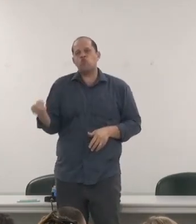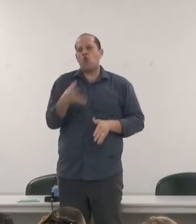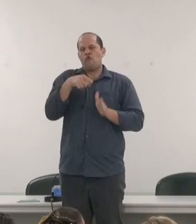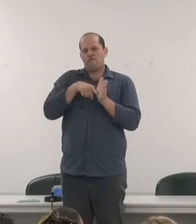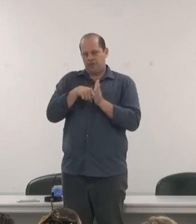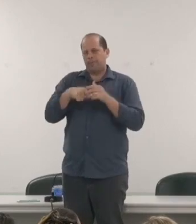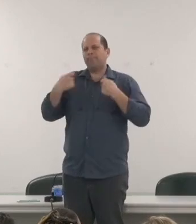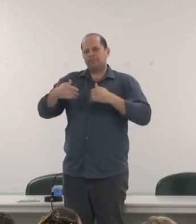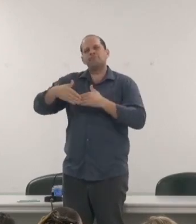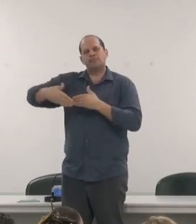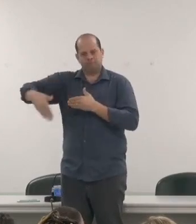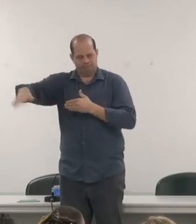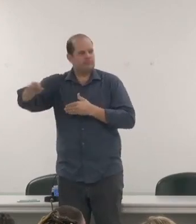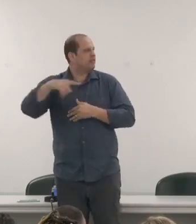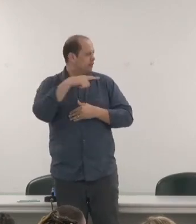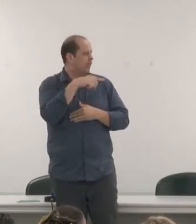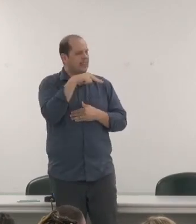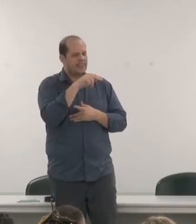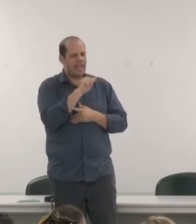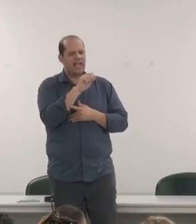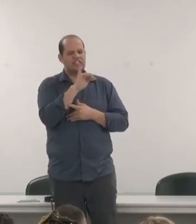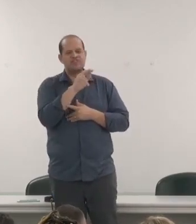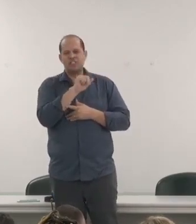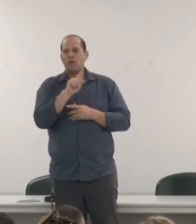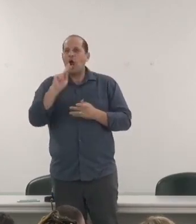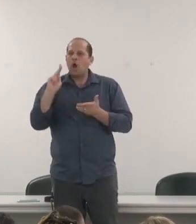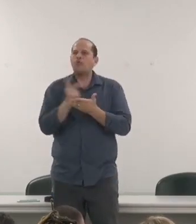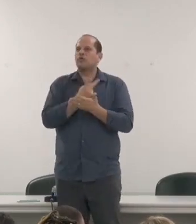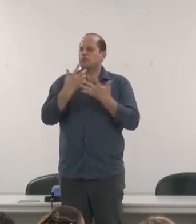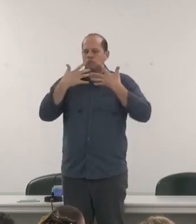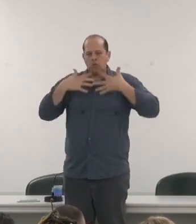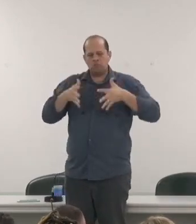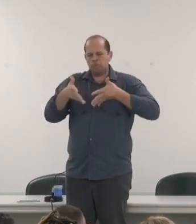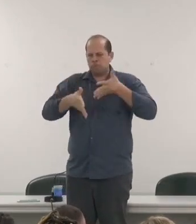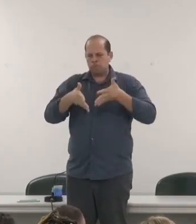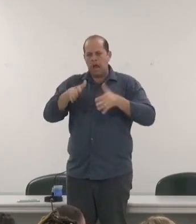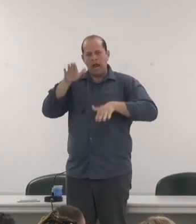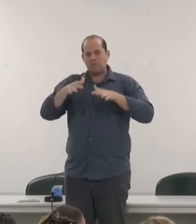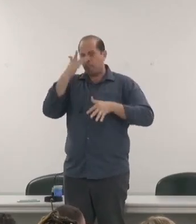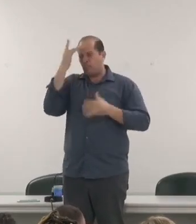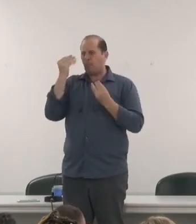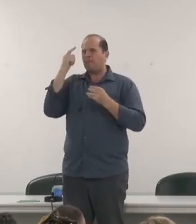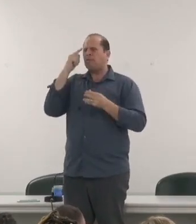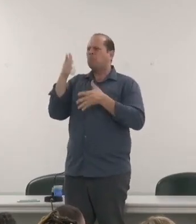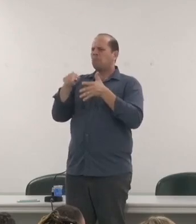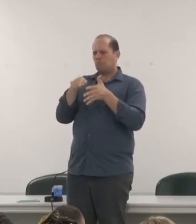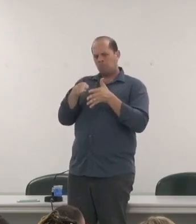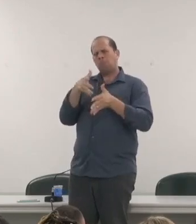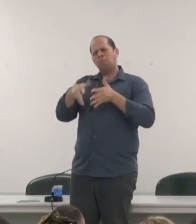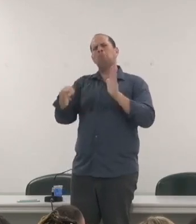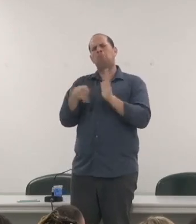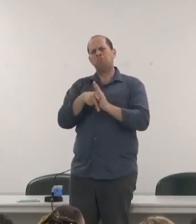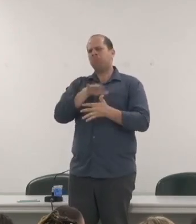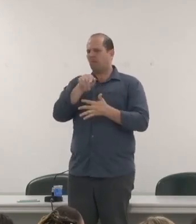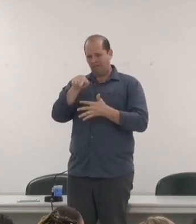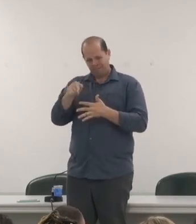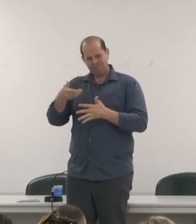de empréstimo e como é que se dão as adaptações desse processo, como é que isso se torna nativizado. Então, como é que